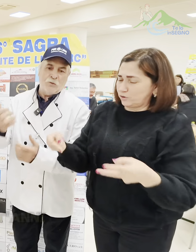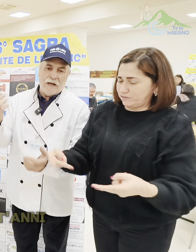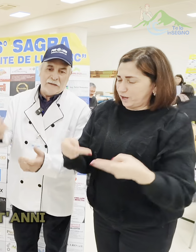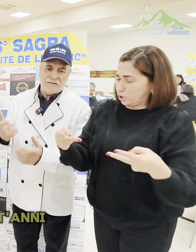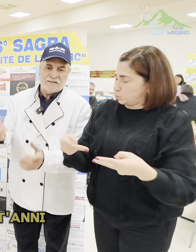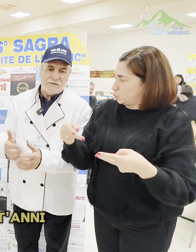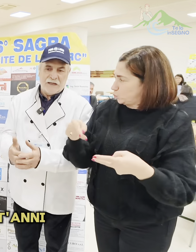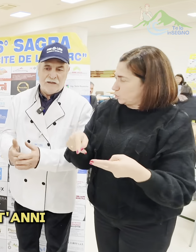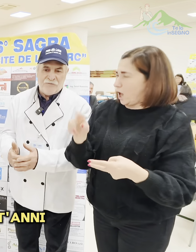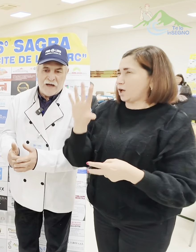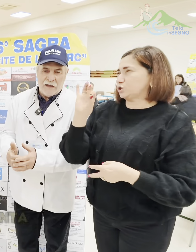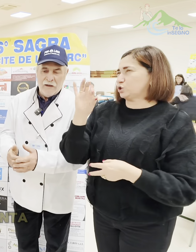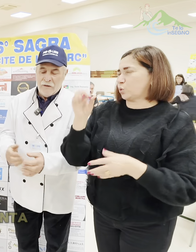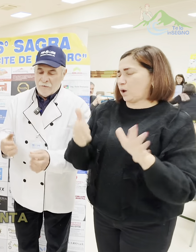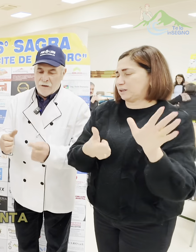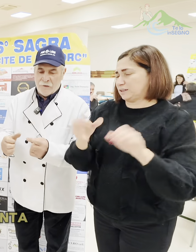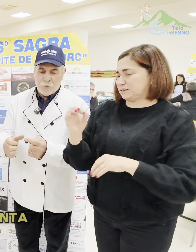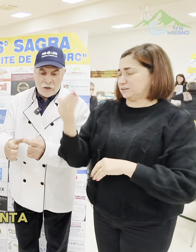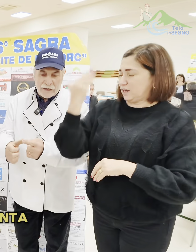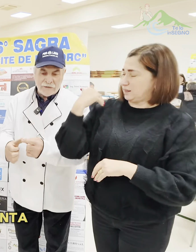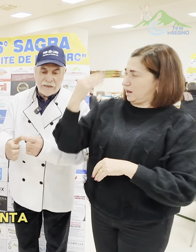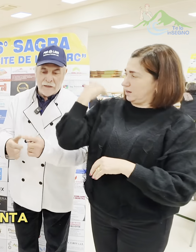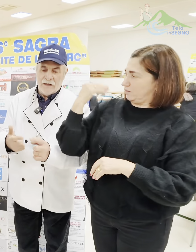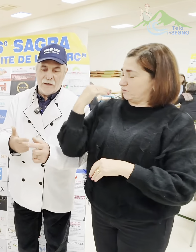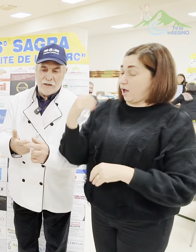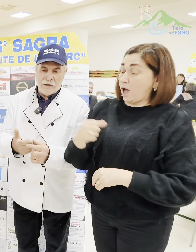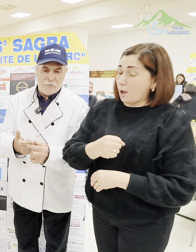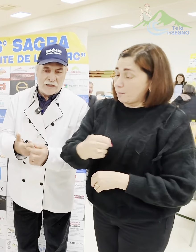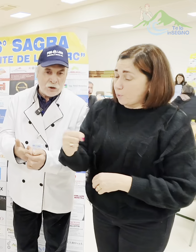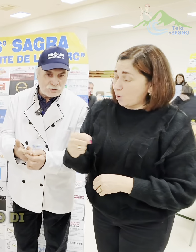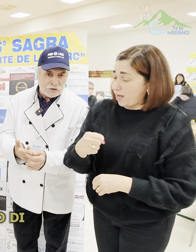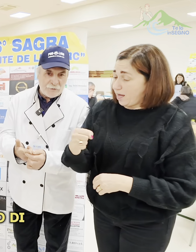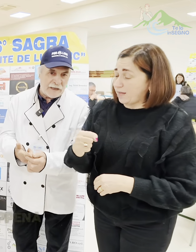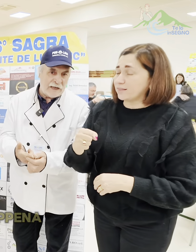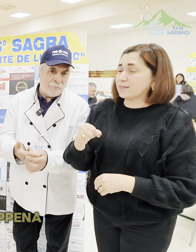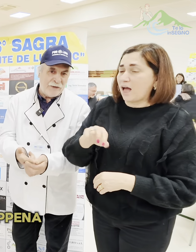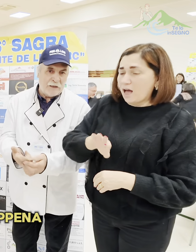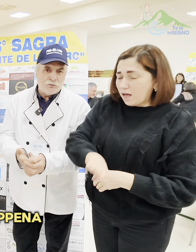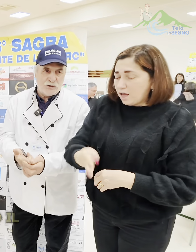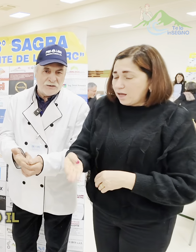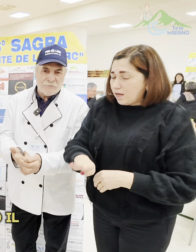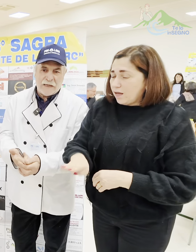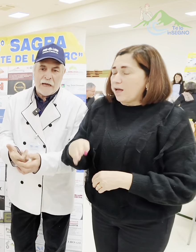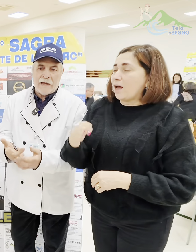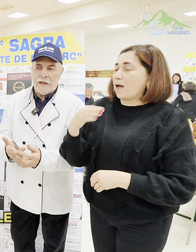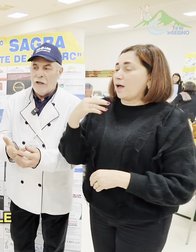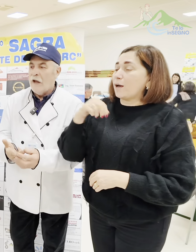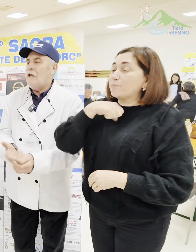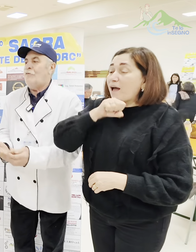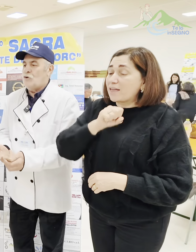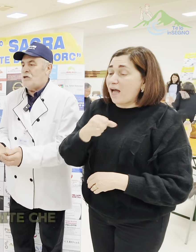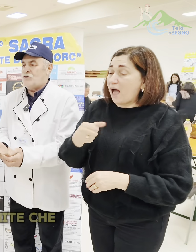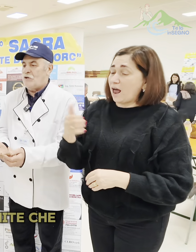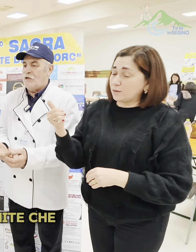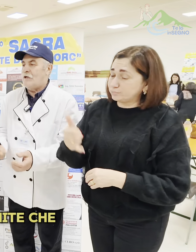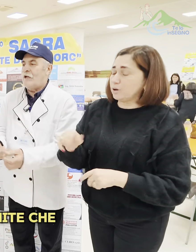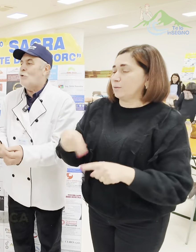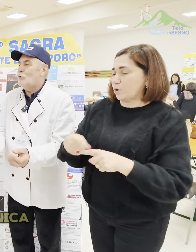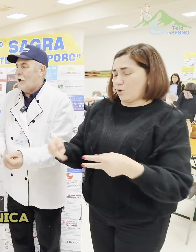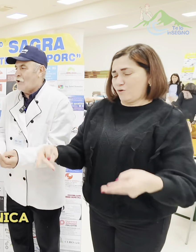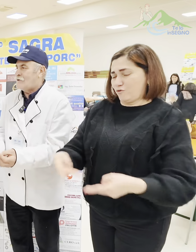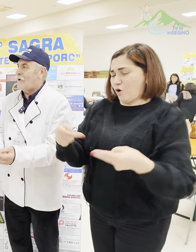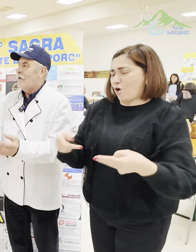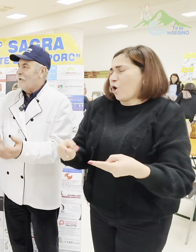tempi 50-60 anni fa, polenta, arrosto di maiale appena ucciso il maiale e le foglie strascinate,